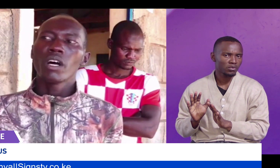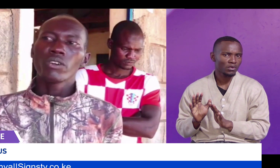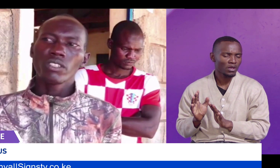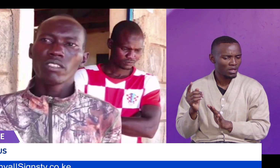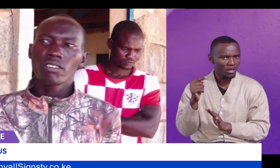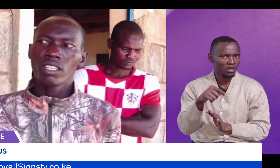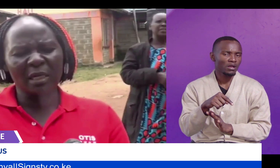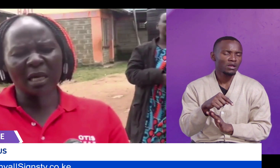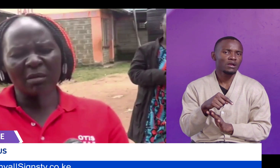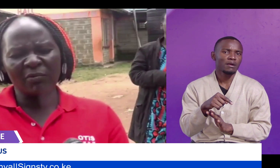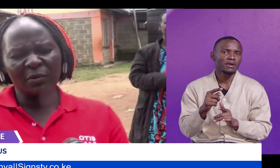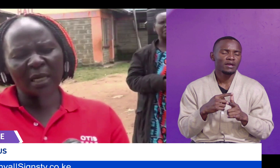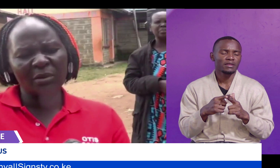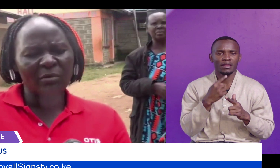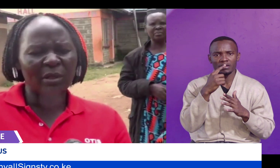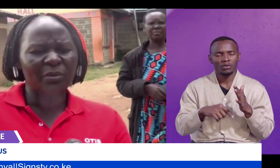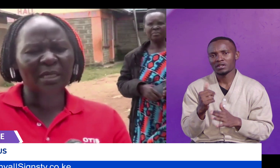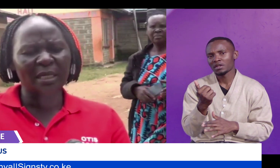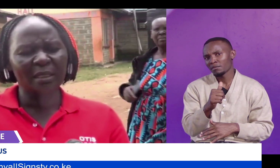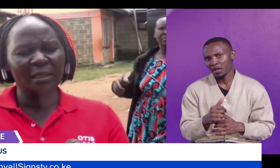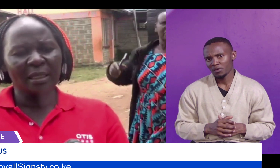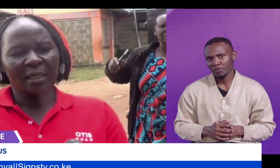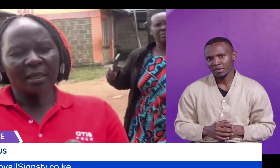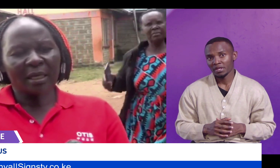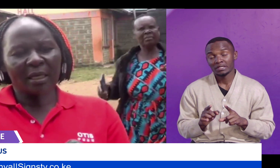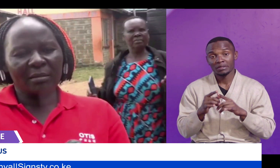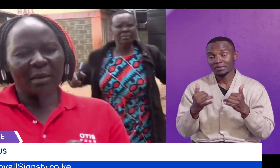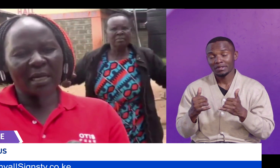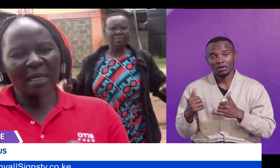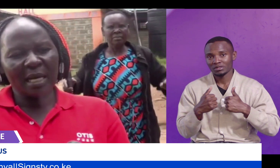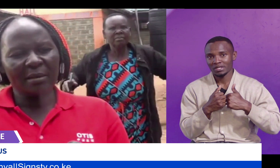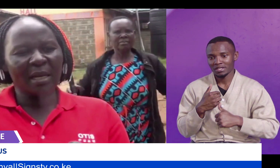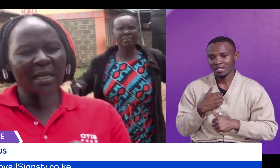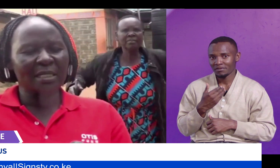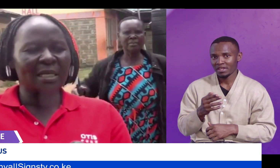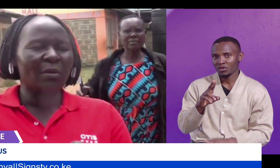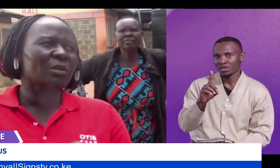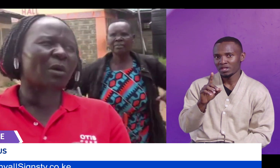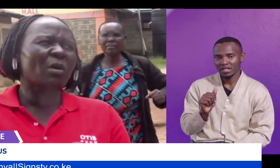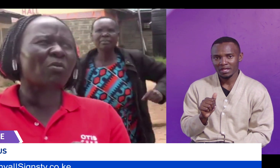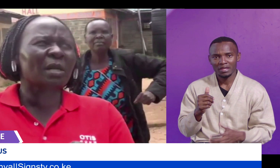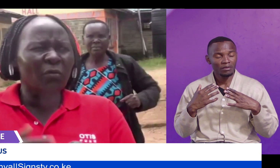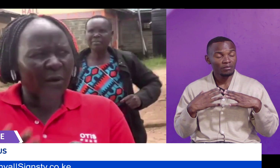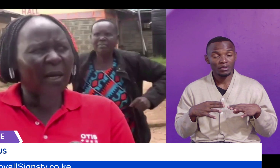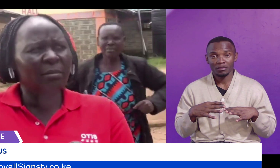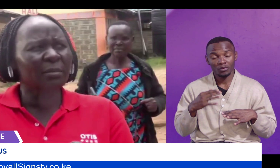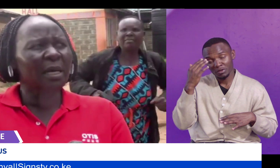bado kodi hajafanya. Kwa na mfurukano kwa UDA, mara nani sasa watu hawakuwa na ufahamu.